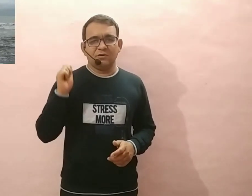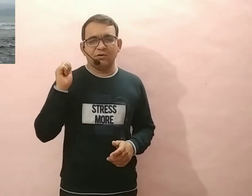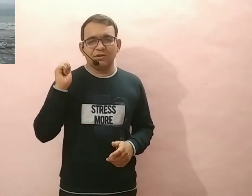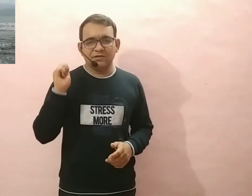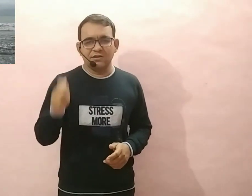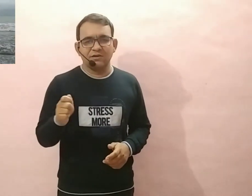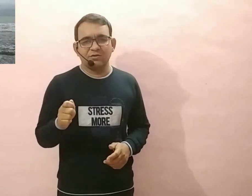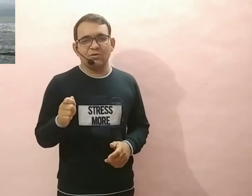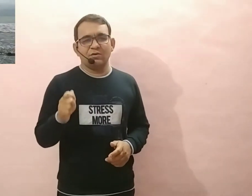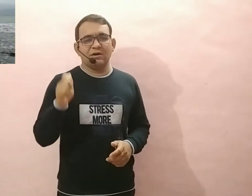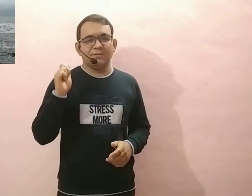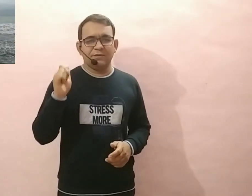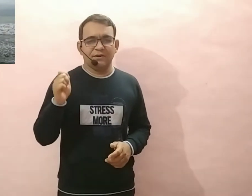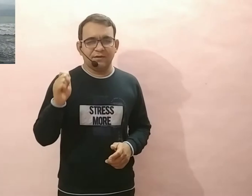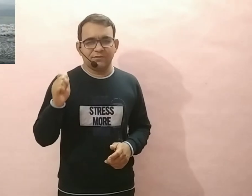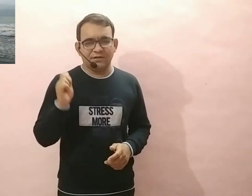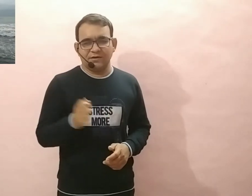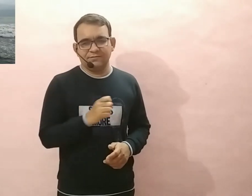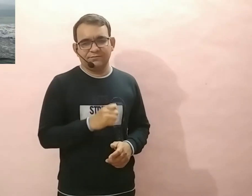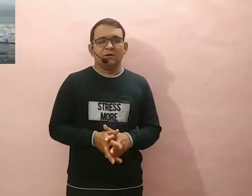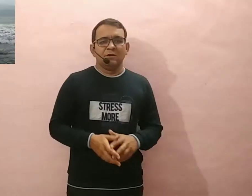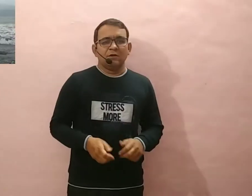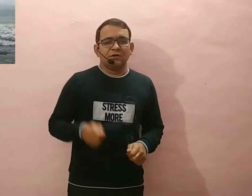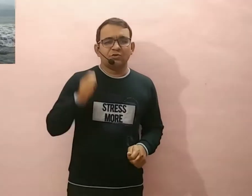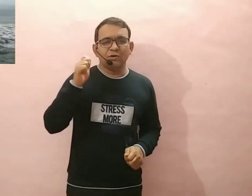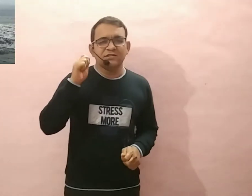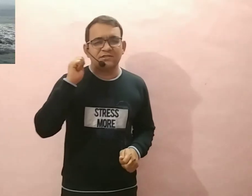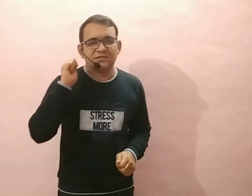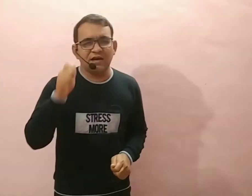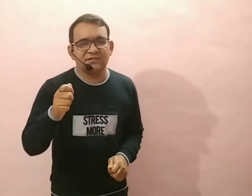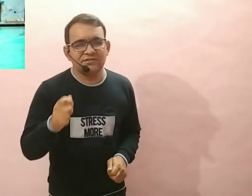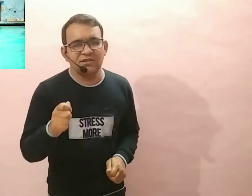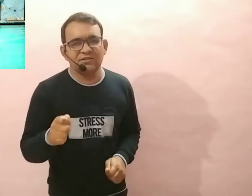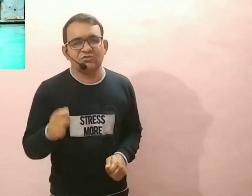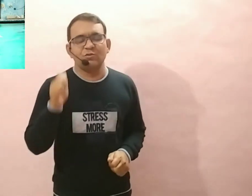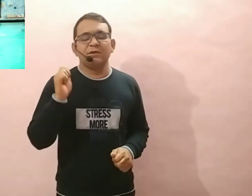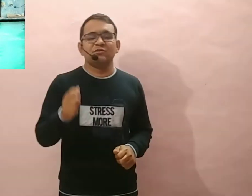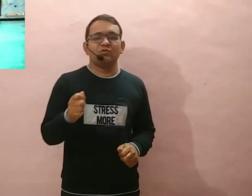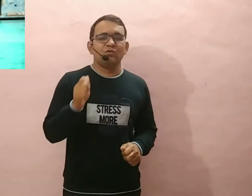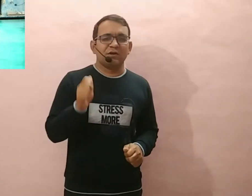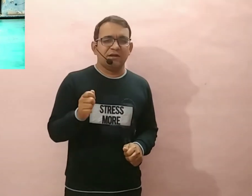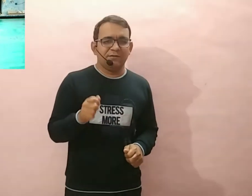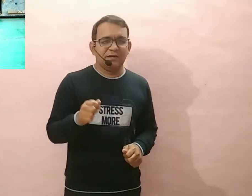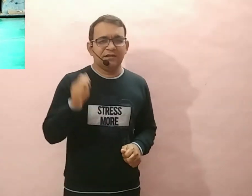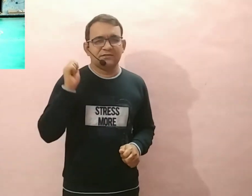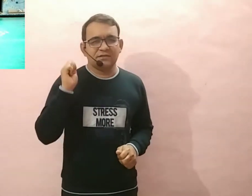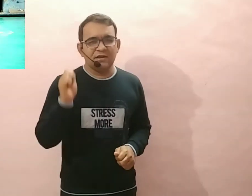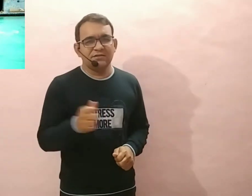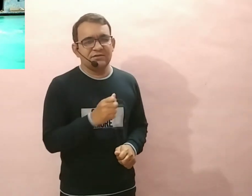और ये रिकॉर्ड अपने नाम किया। 2007 से स्विमिंग शुरू करने वाले सत्येंद्र सिंह